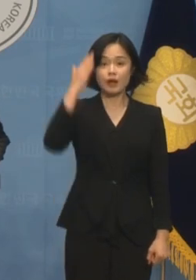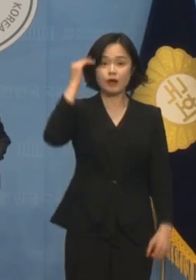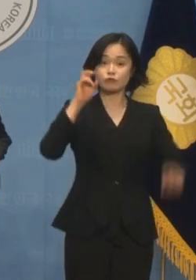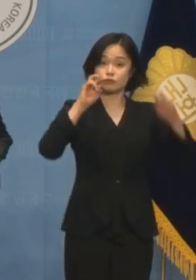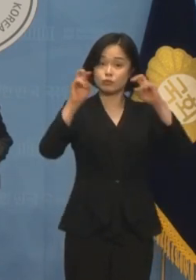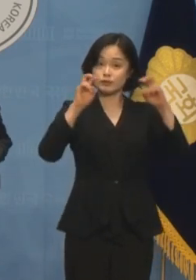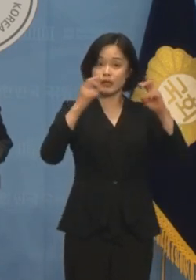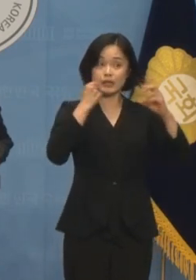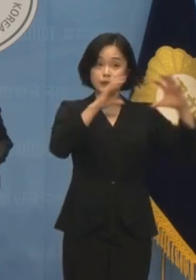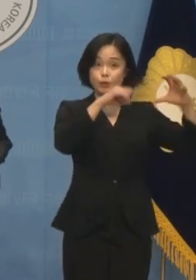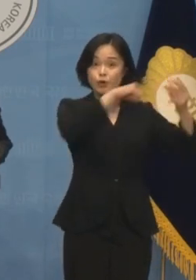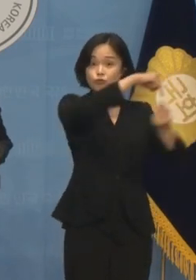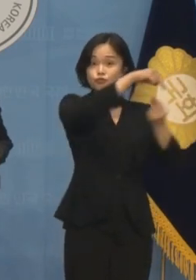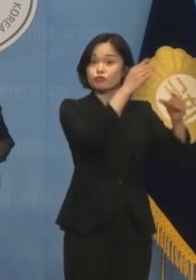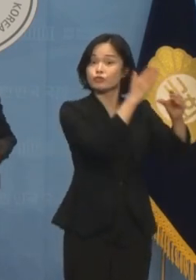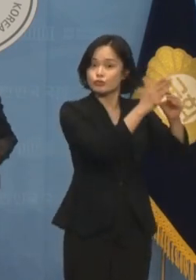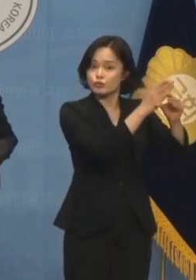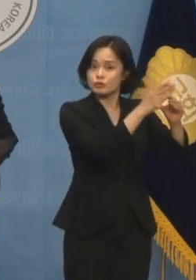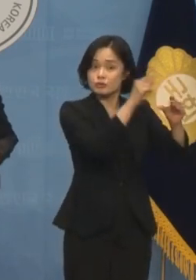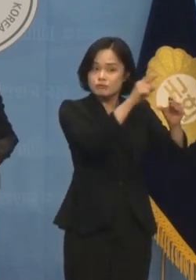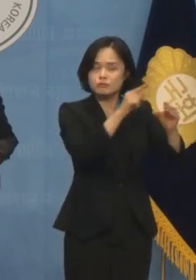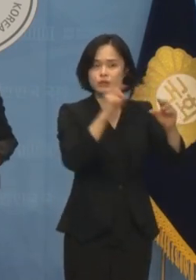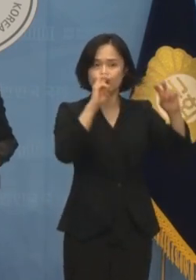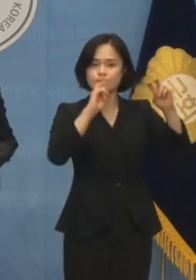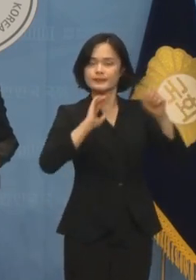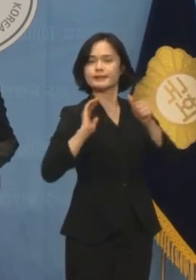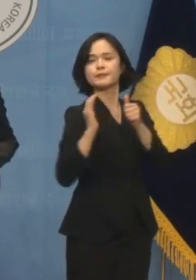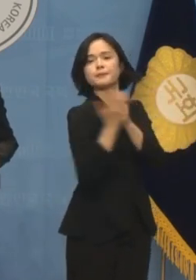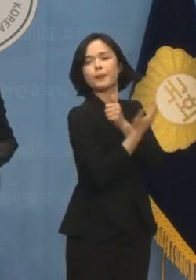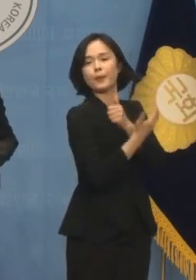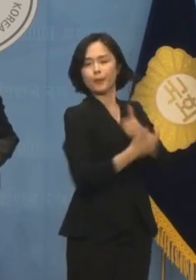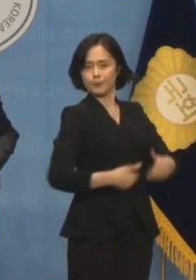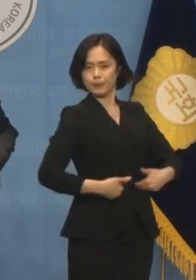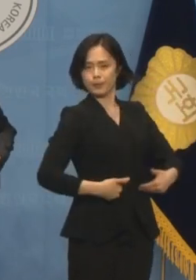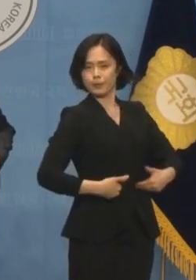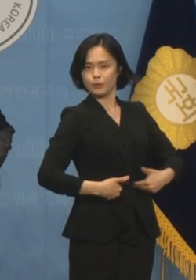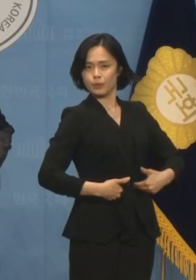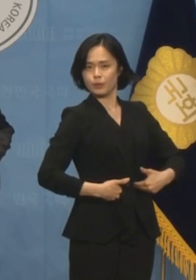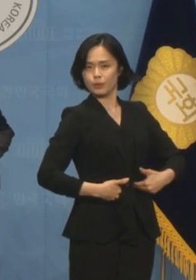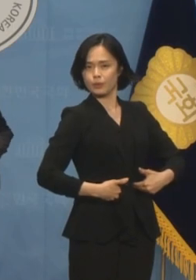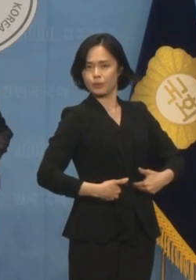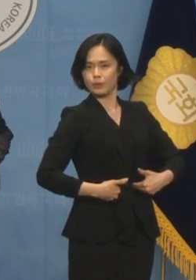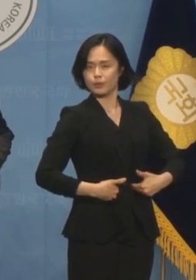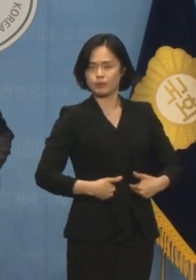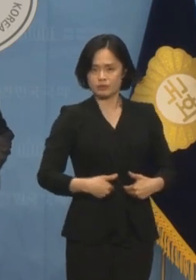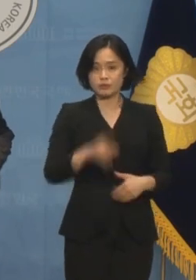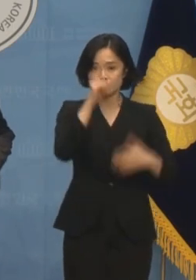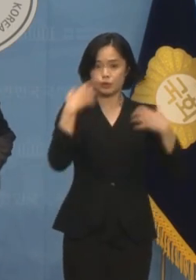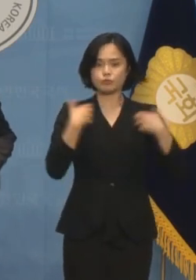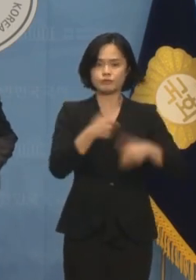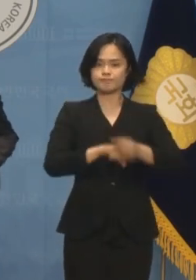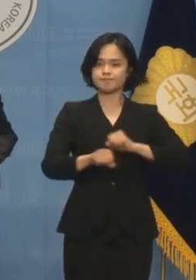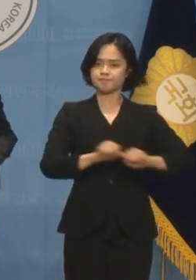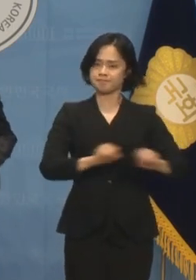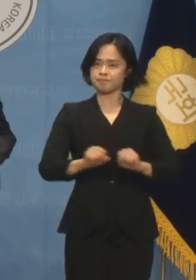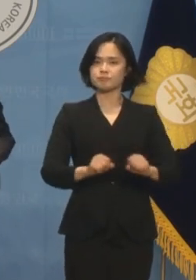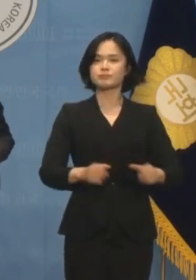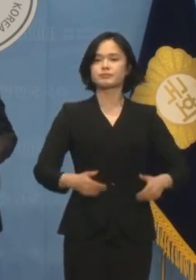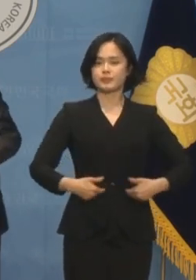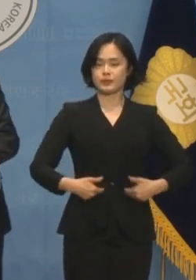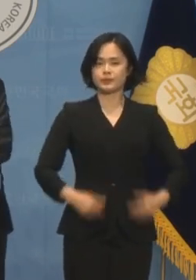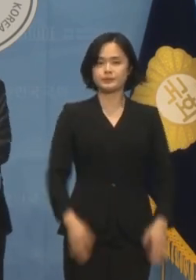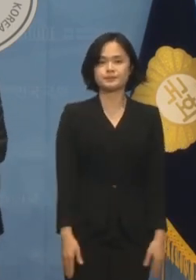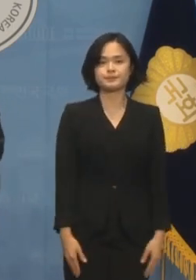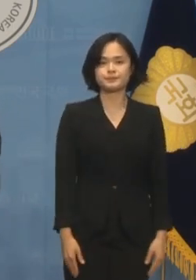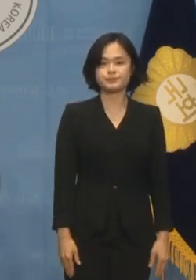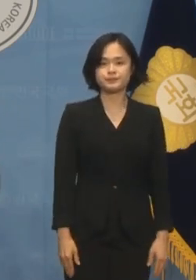기업을 보호하고 한일 관계에 미칠 파장을 조기에 차단하기 위해서라도 적극적으로 나서야 합니다. 해킹